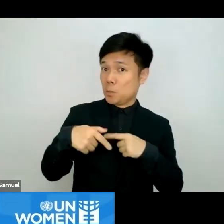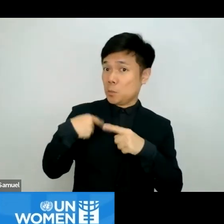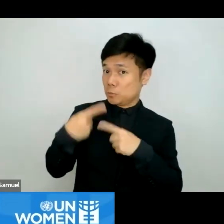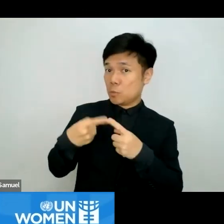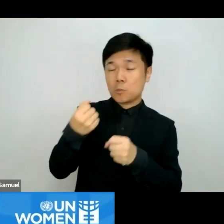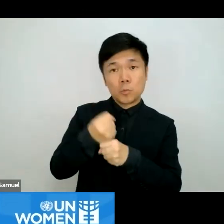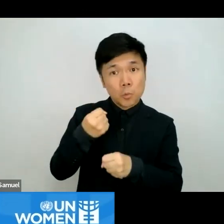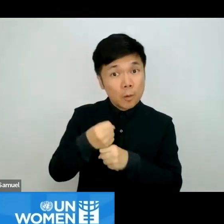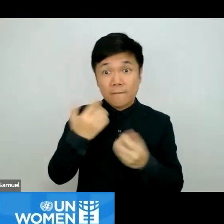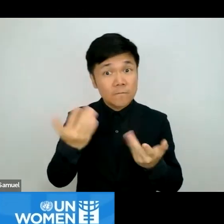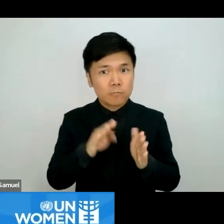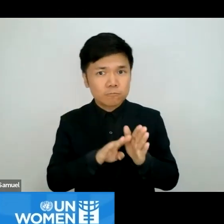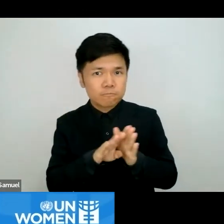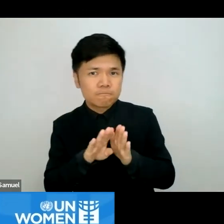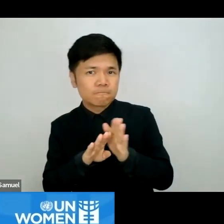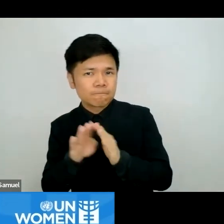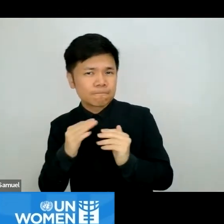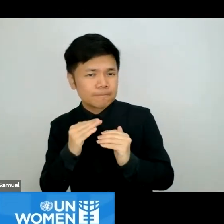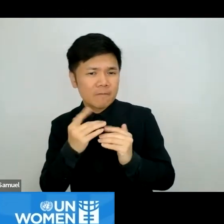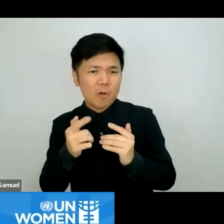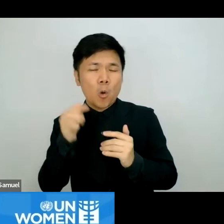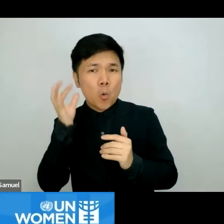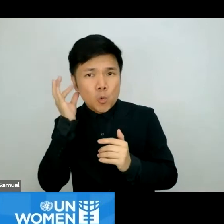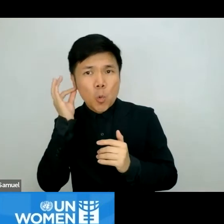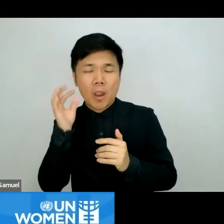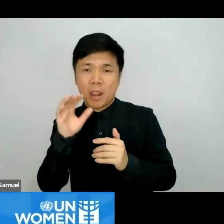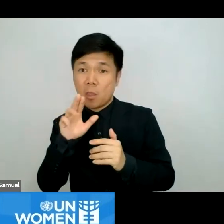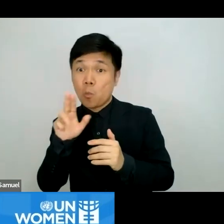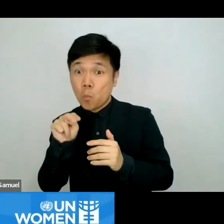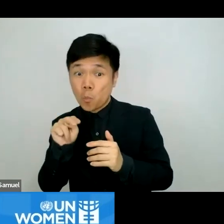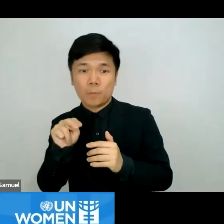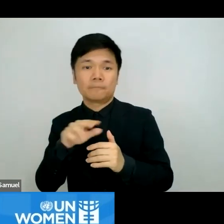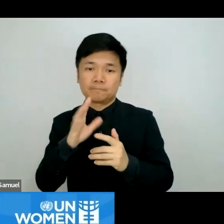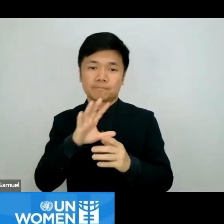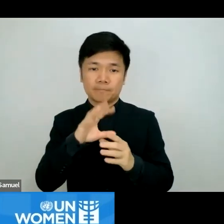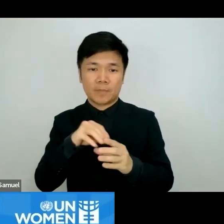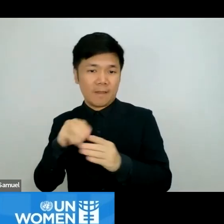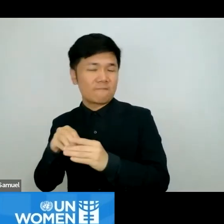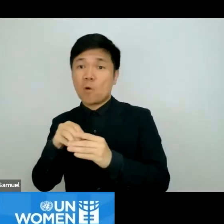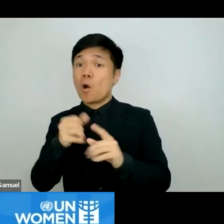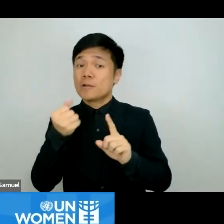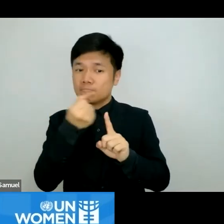handicapées. Il travaille avec l'UN Femmes à New York et